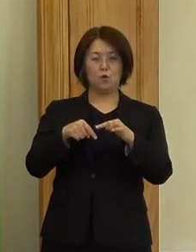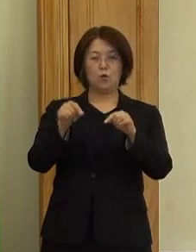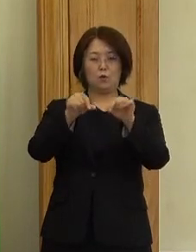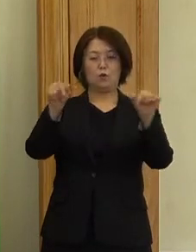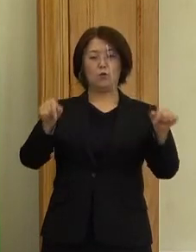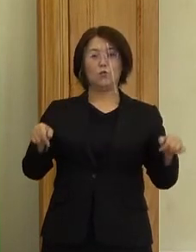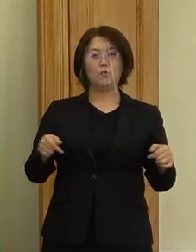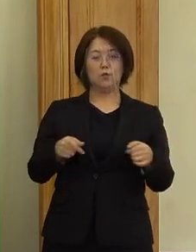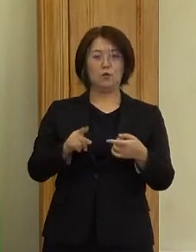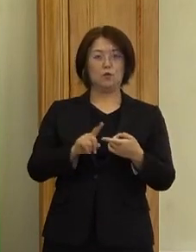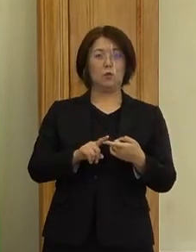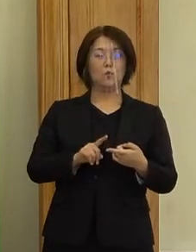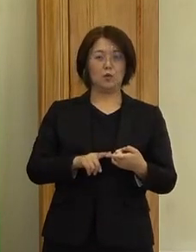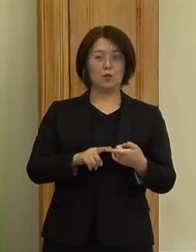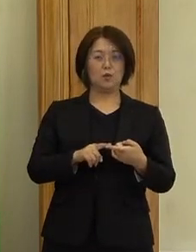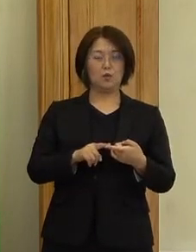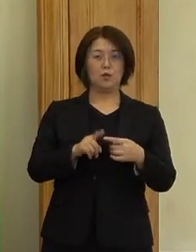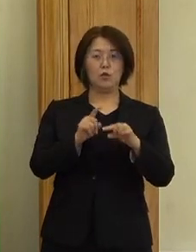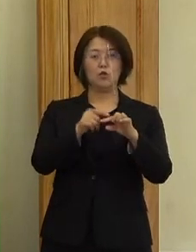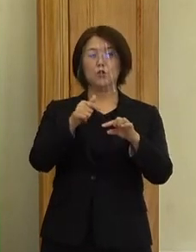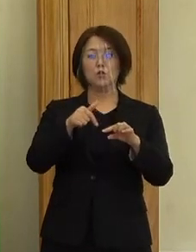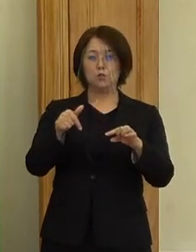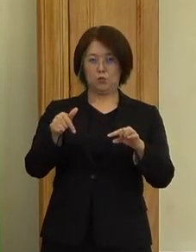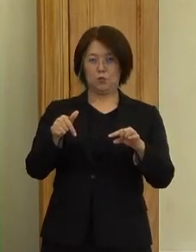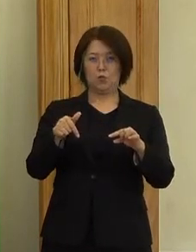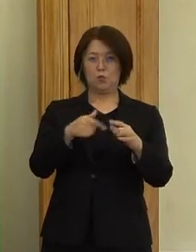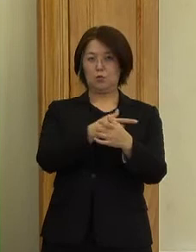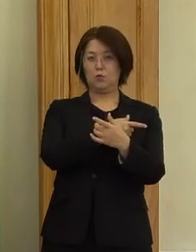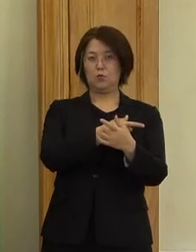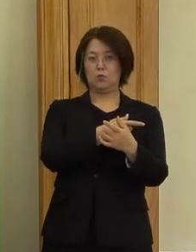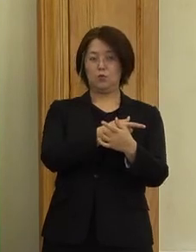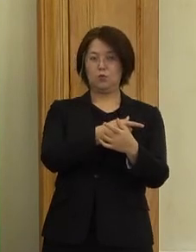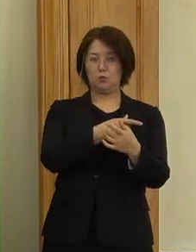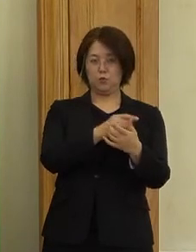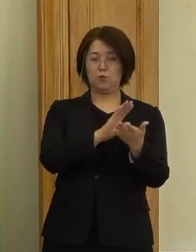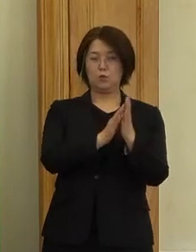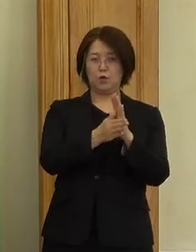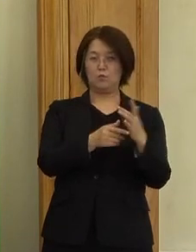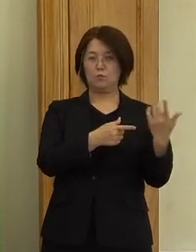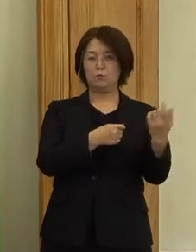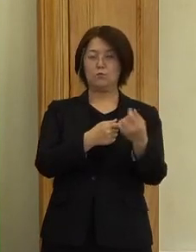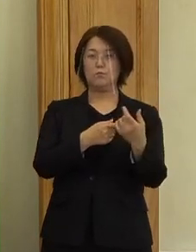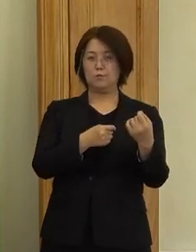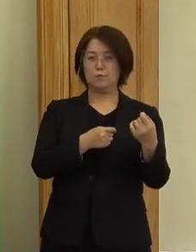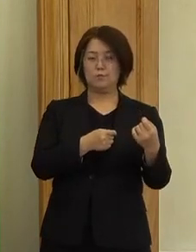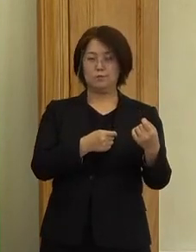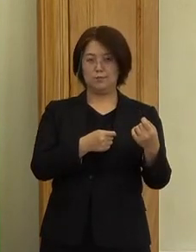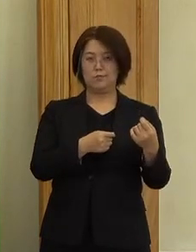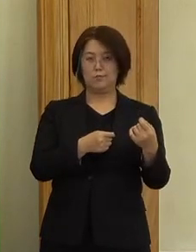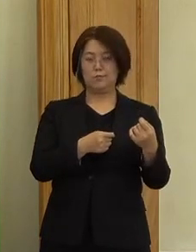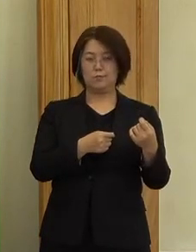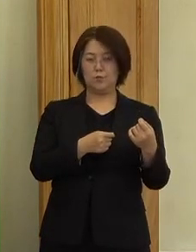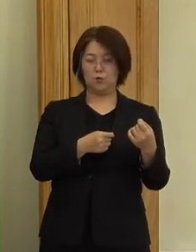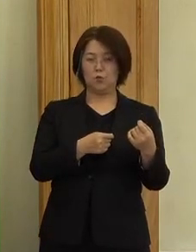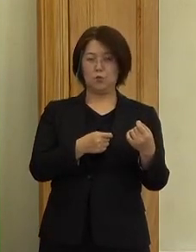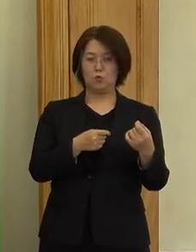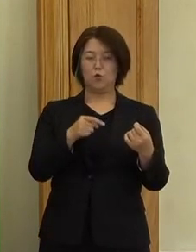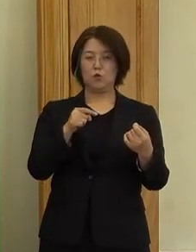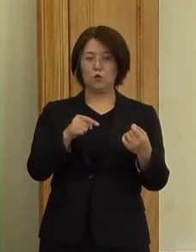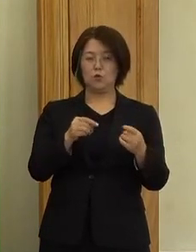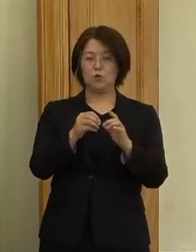中部の各県との相互乗り入れの旅行のキャンペーンを今月いっぱい進めていることでございます